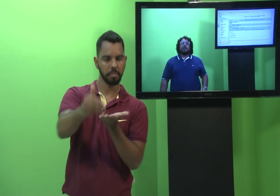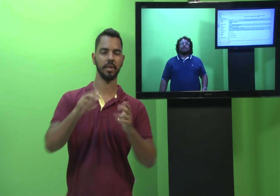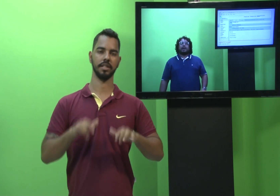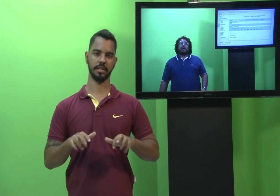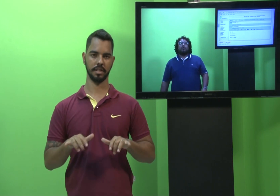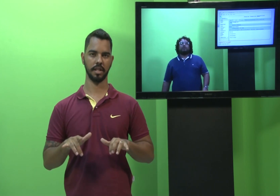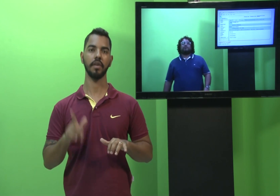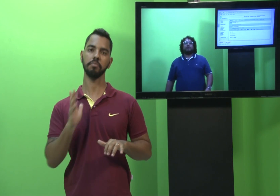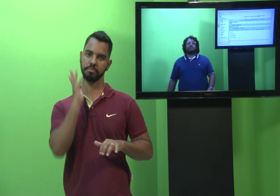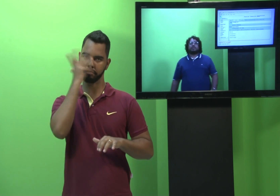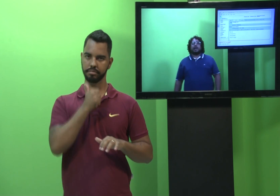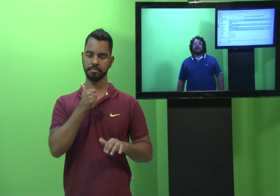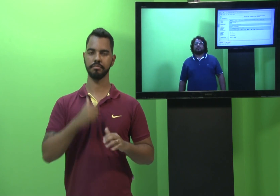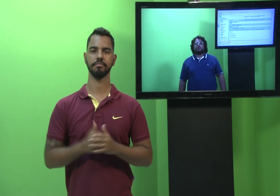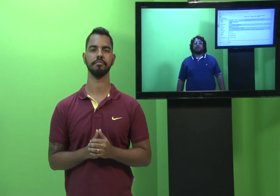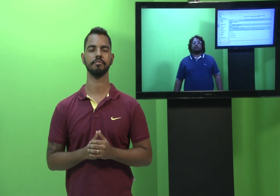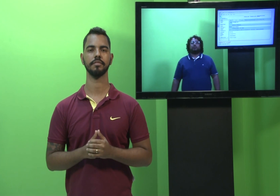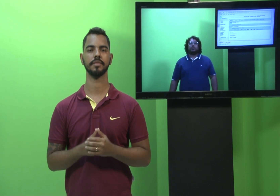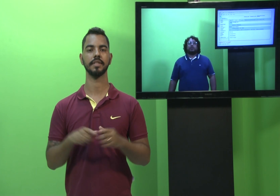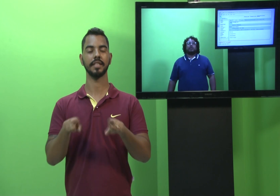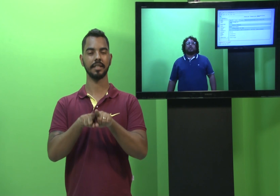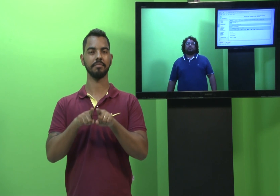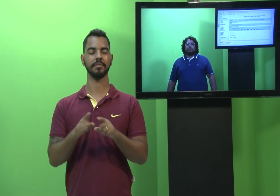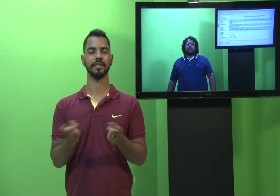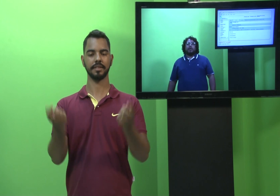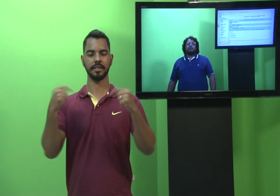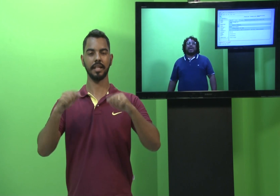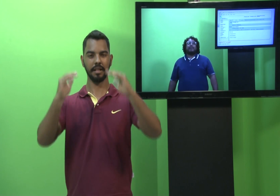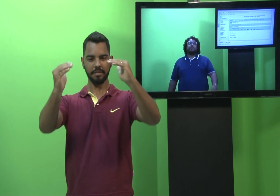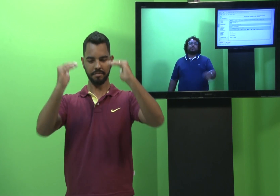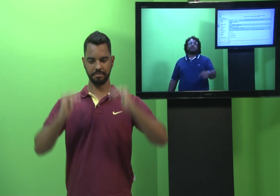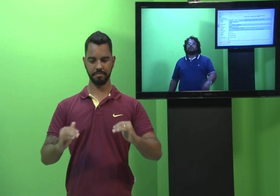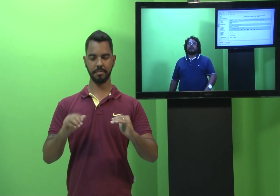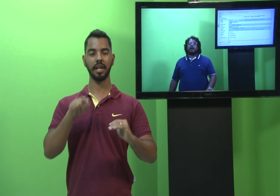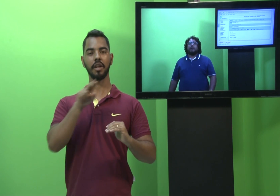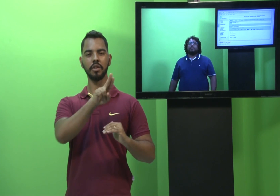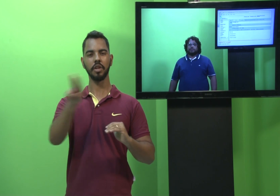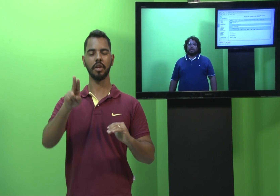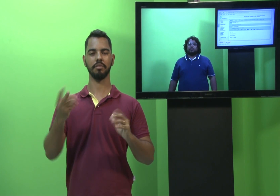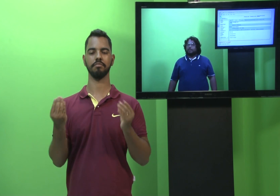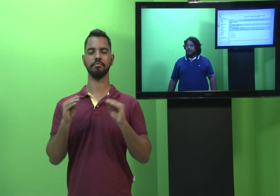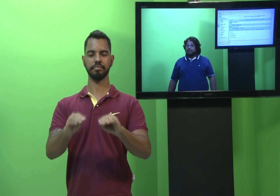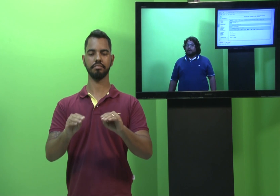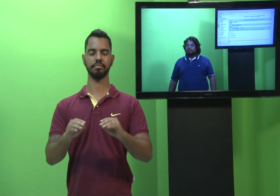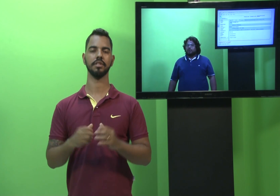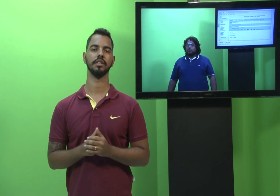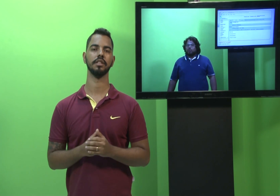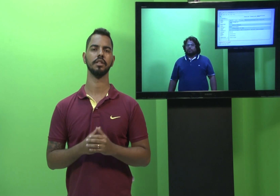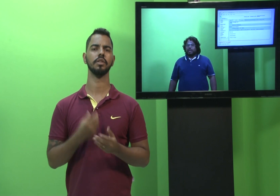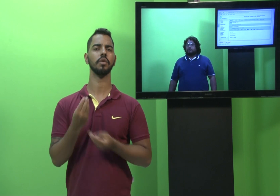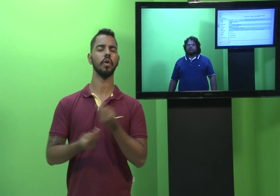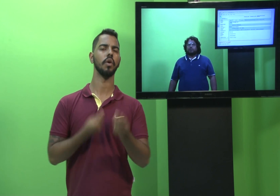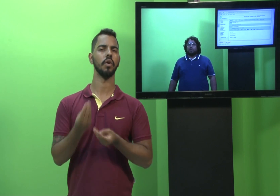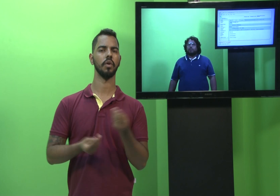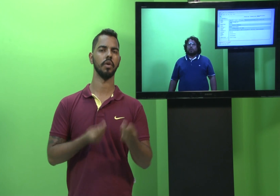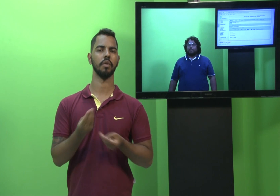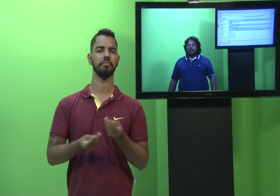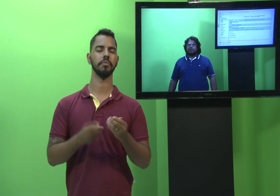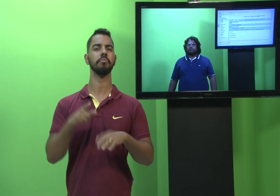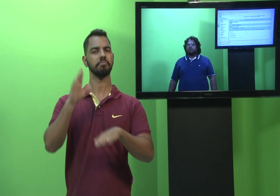Assinatura: para uniformizar a sua assinatura do e-mail, é possível criar uma assinatura padrão, contendo o seu nome completo